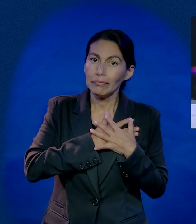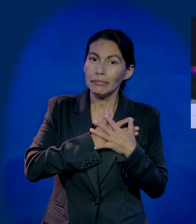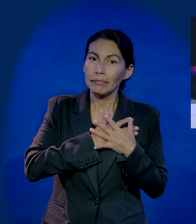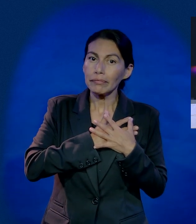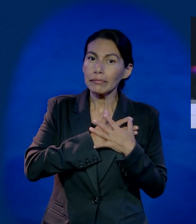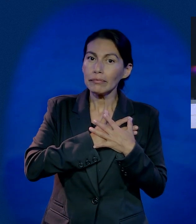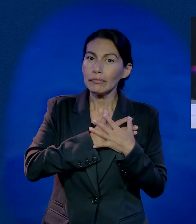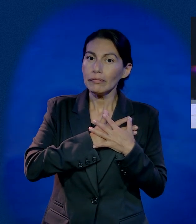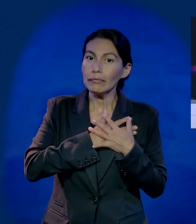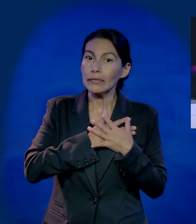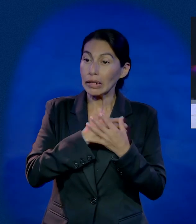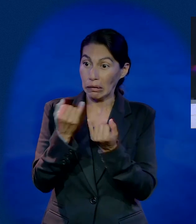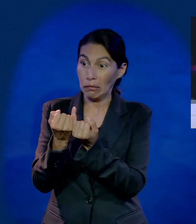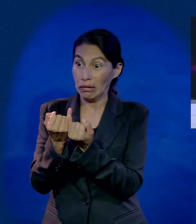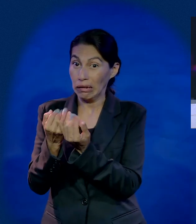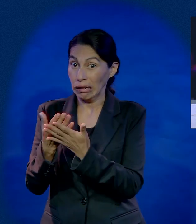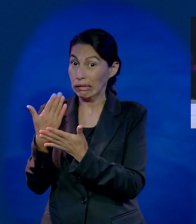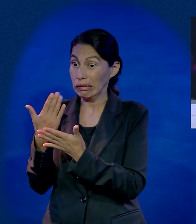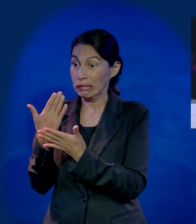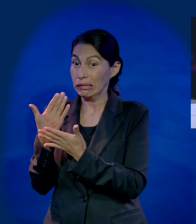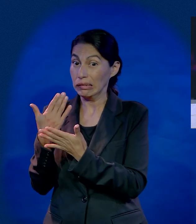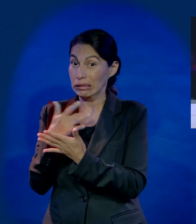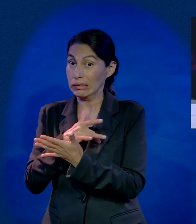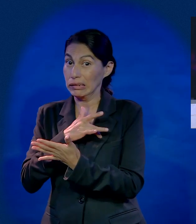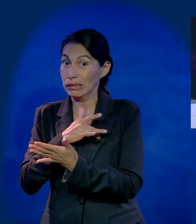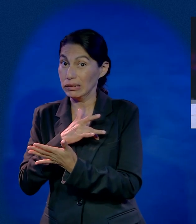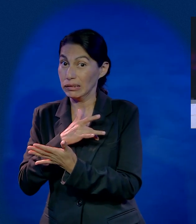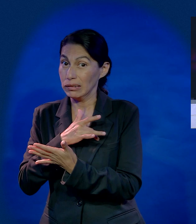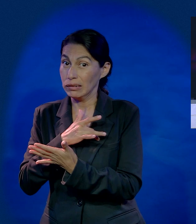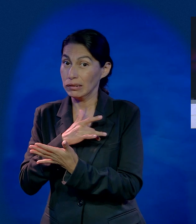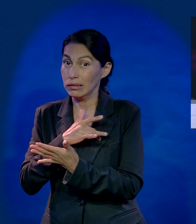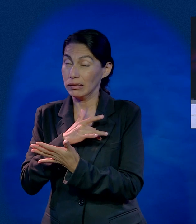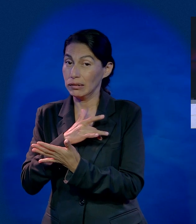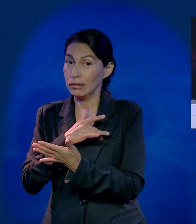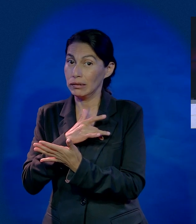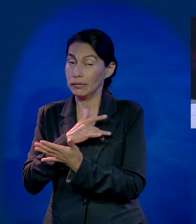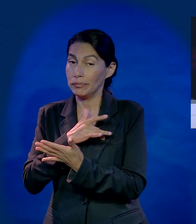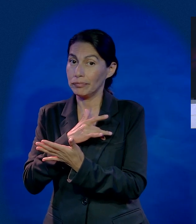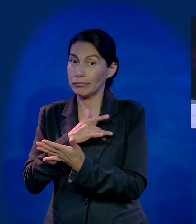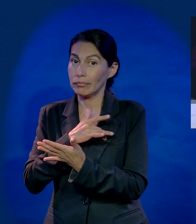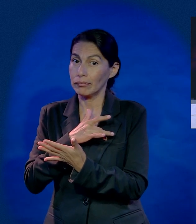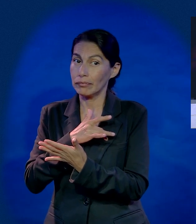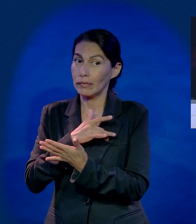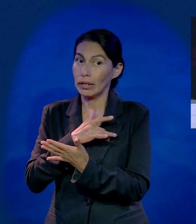¿Sientes el mismo amor que sentías hace instantes atrás?